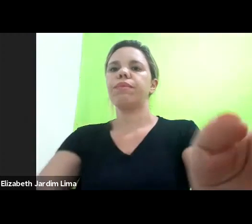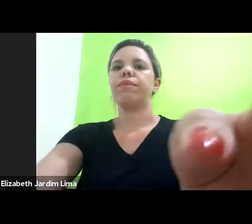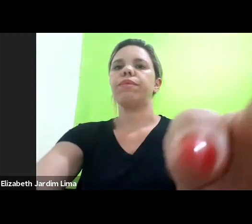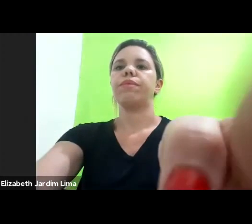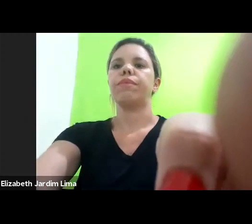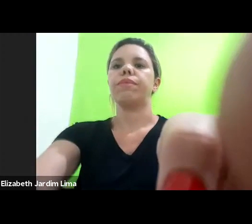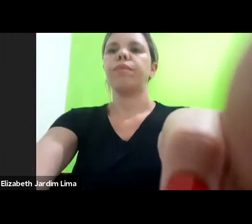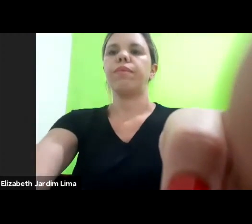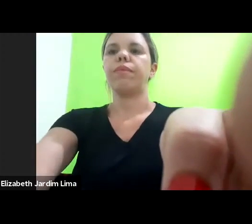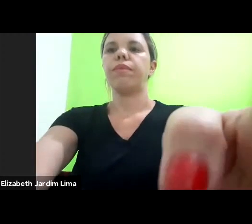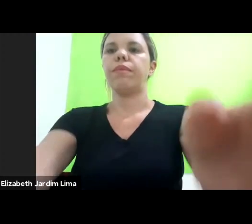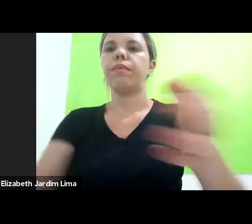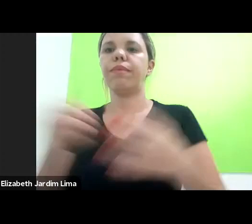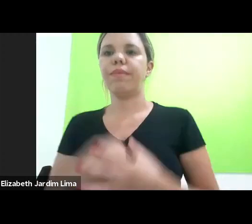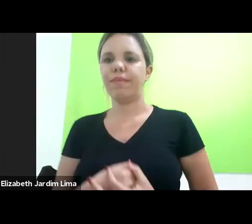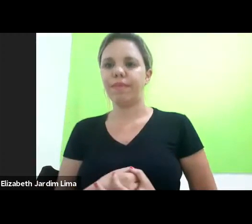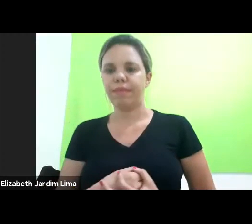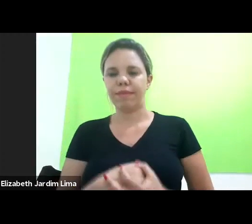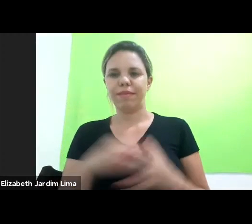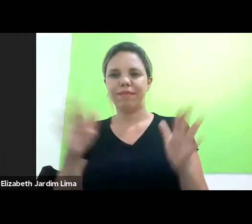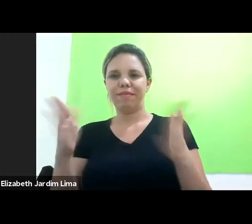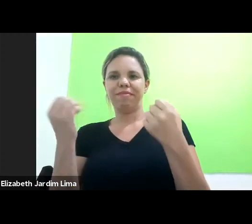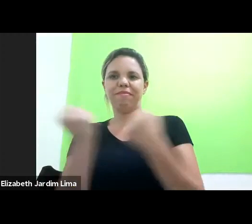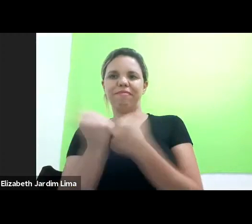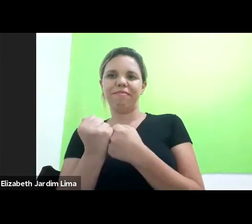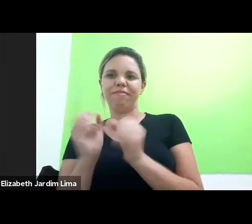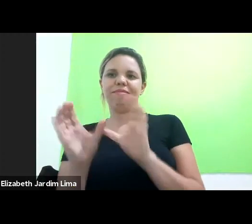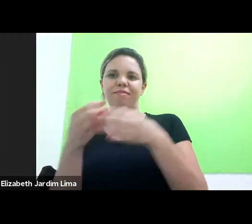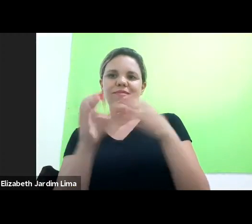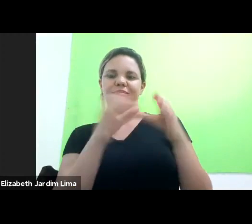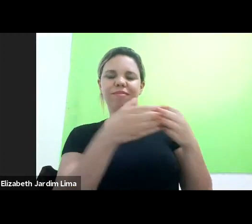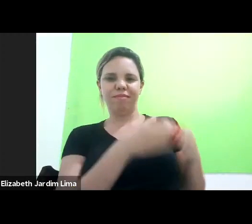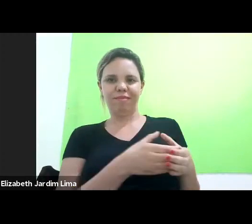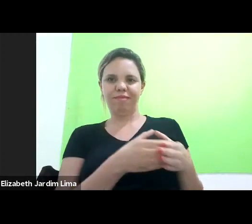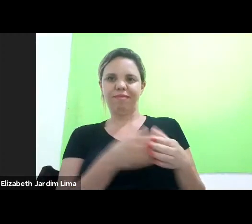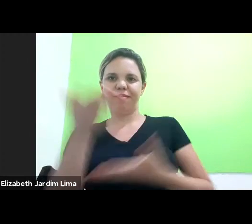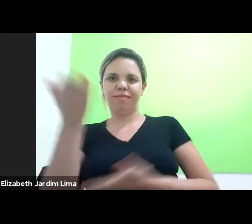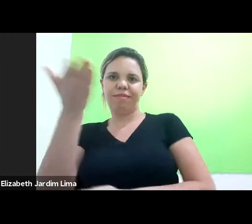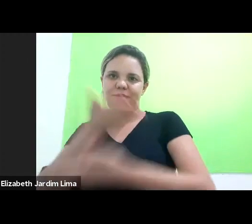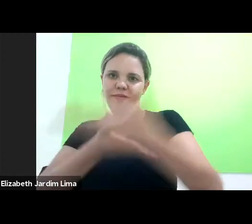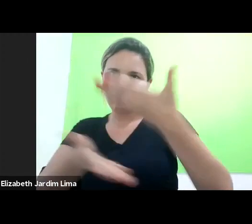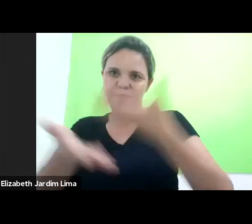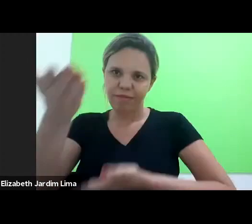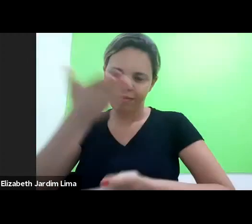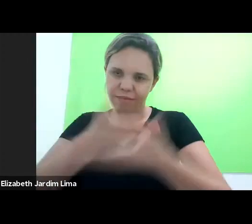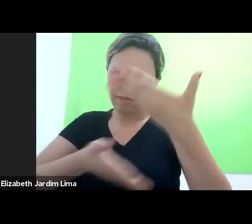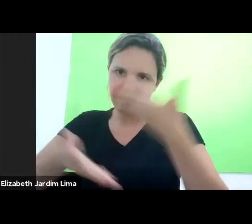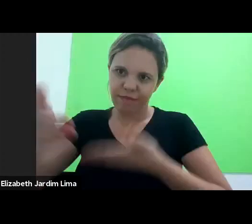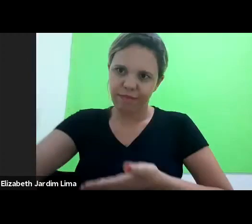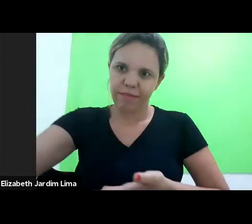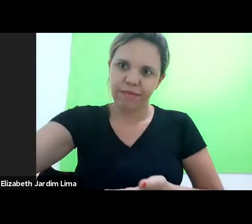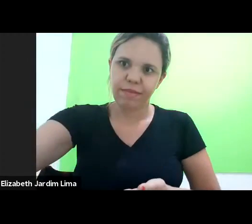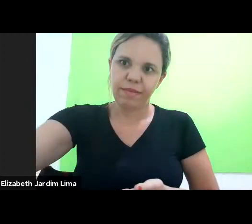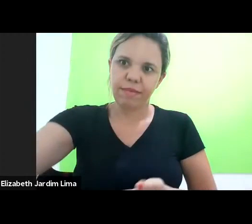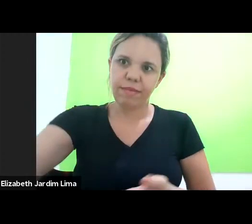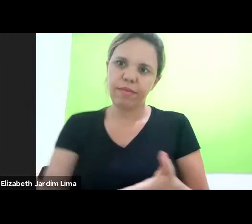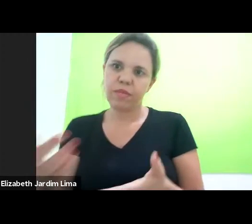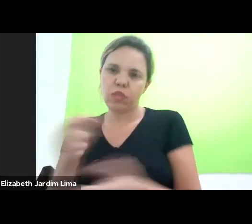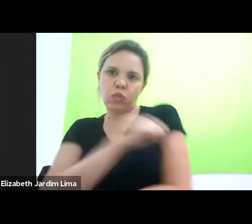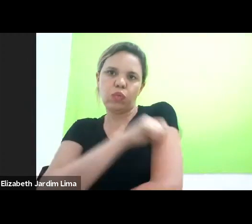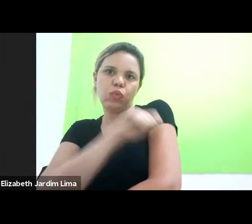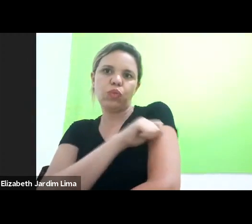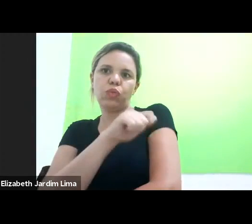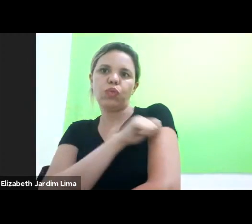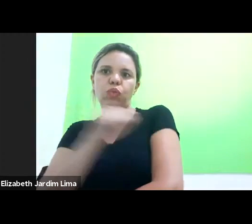forma de contribuição para a comunidade, enquanto troca para os entes da comunidade, para os estudantes da comunidade, porque as trocas